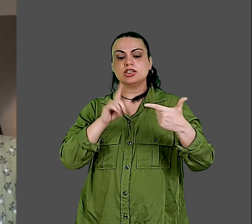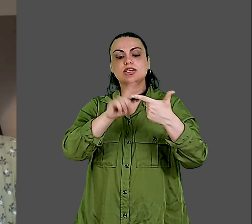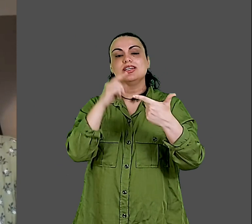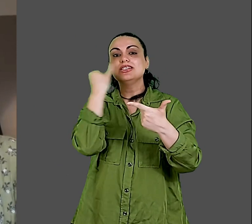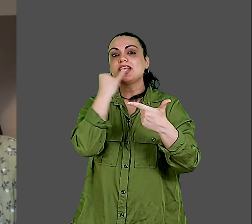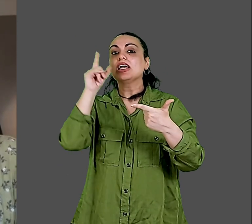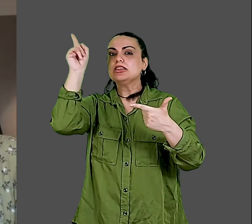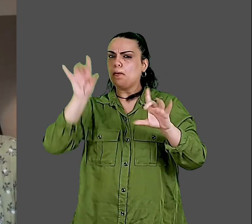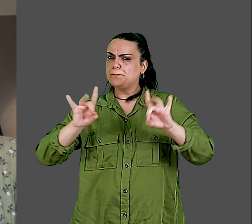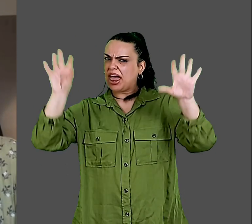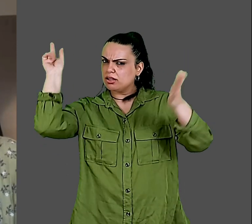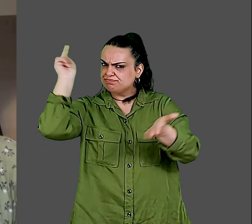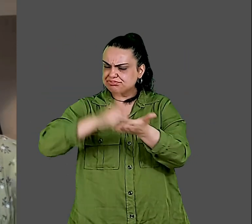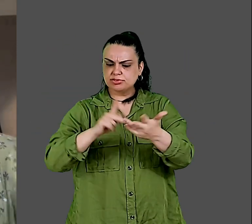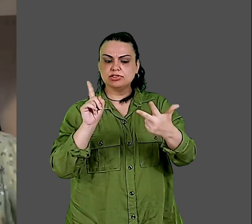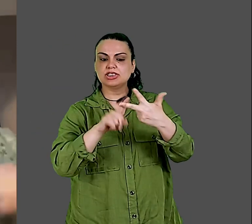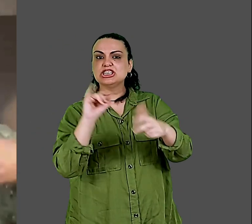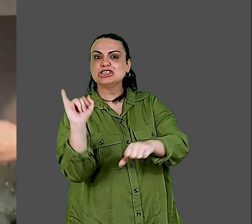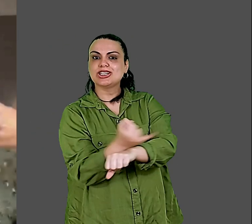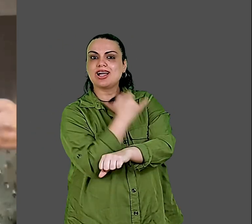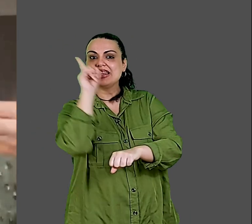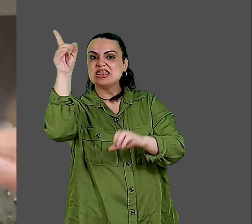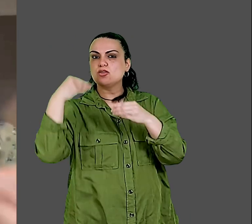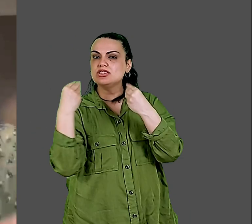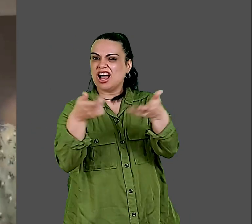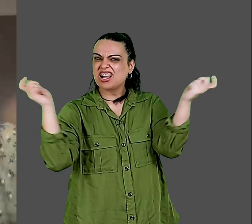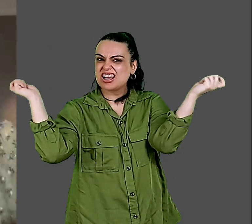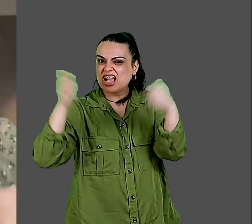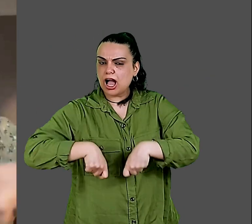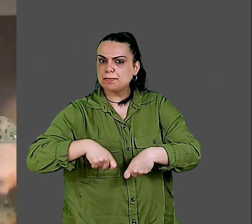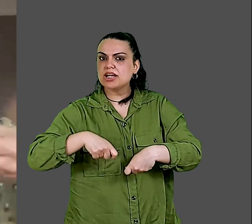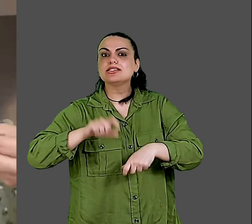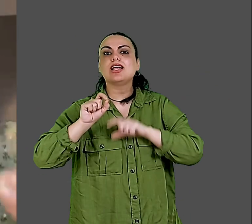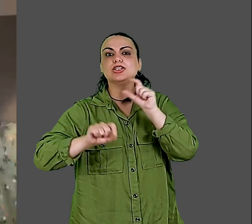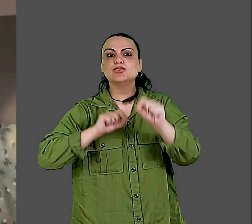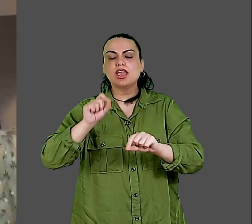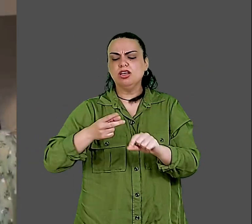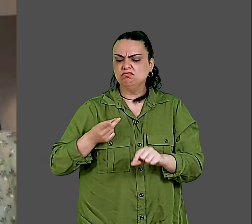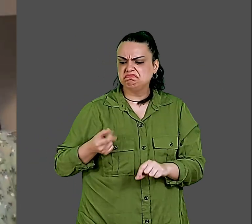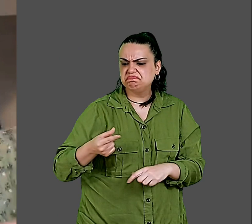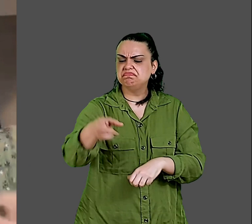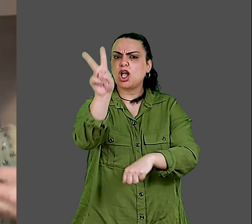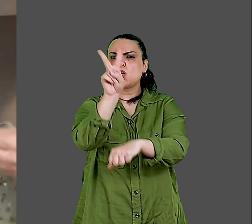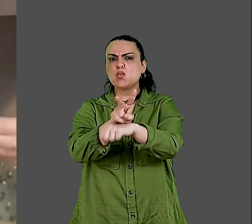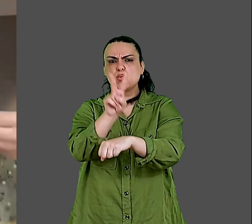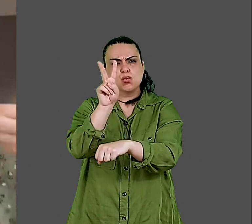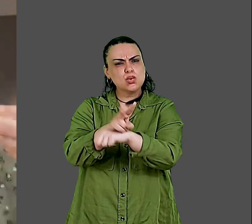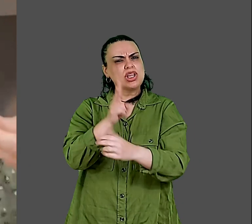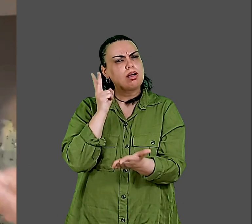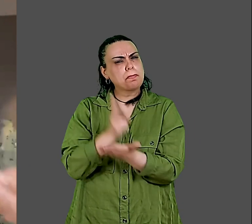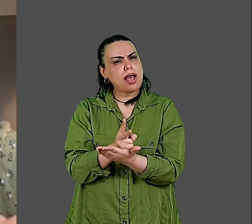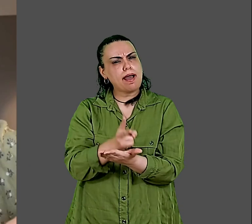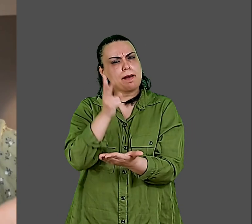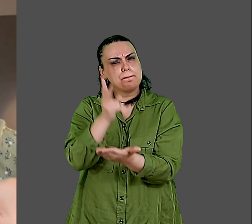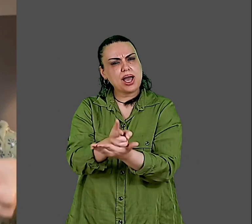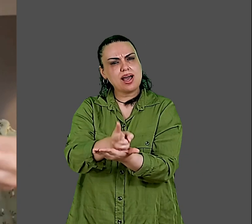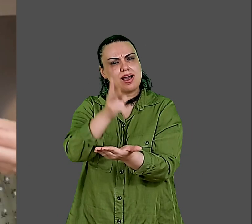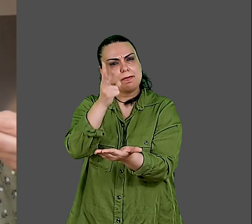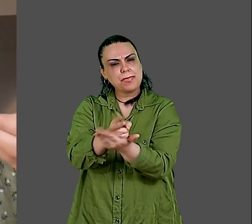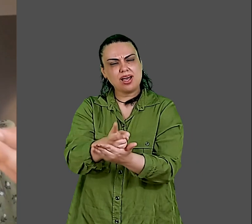Deus que cumpre a promessa. Deus de Jacó, Deus que dá capacidade administrativa. Deus que dá a possibilidade